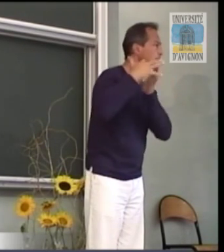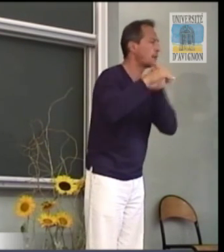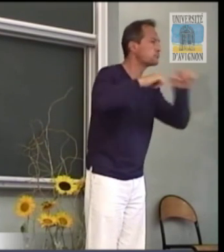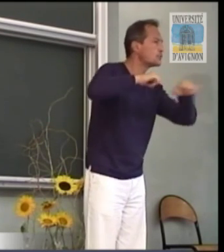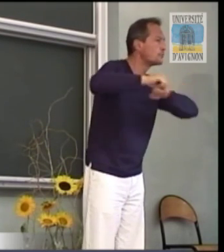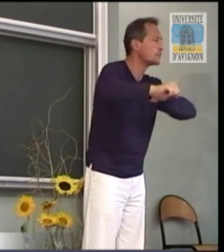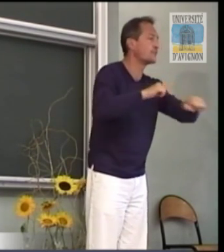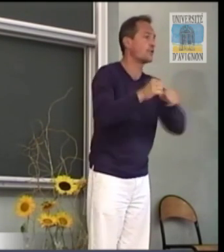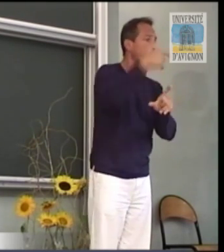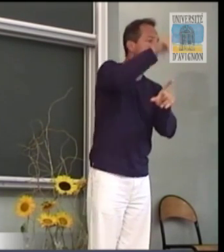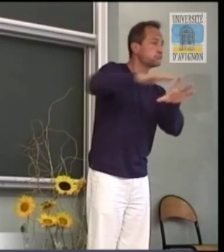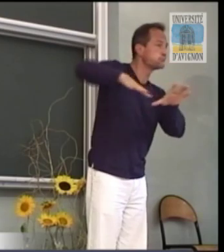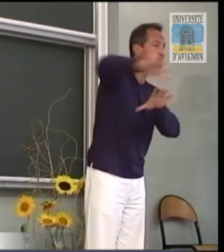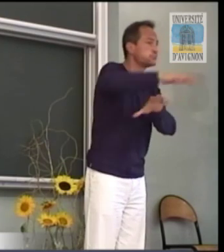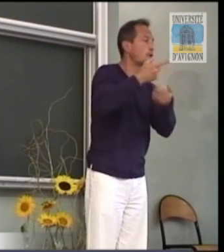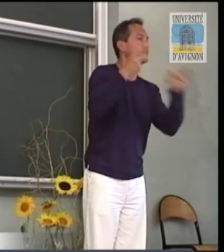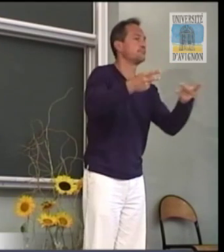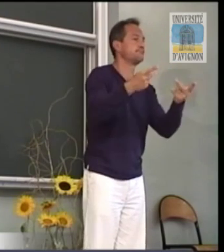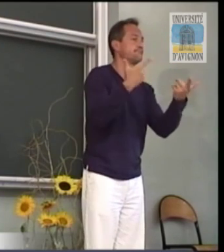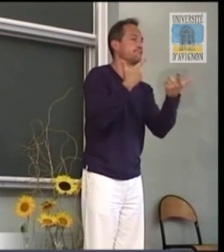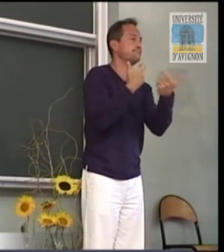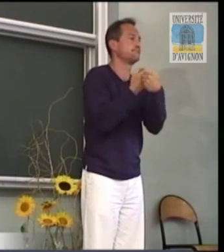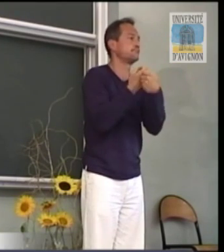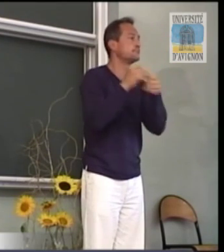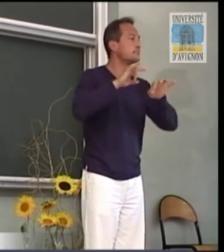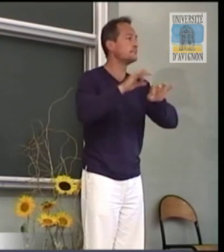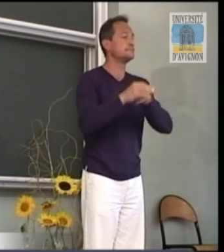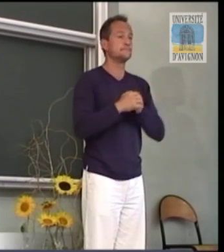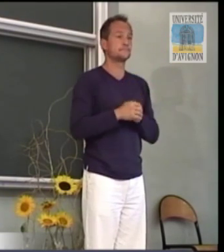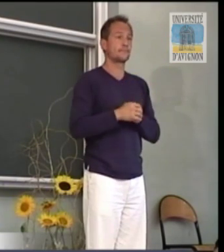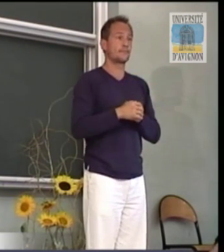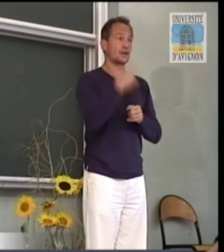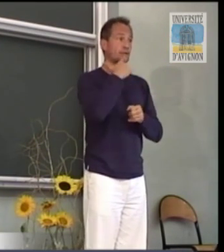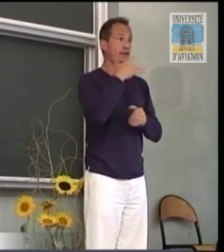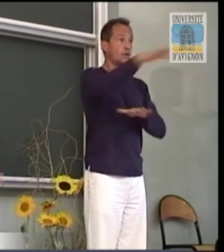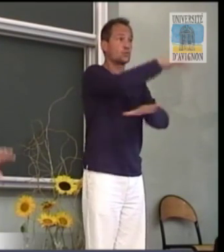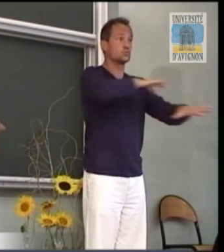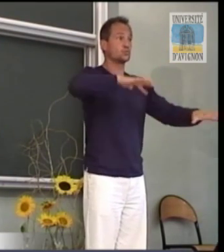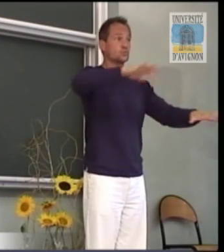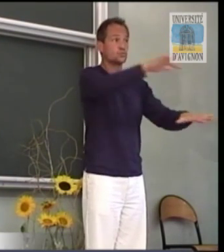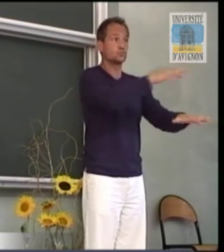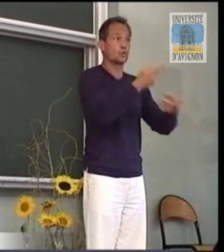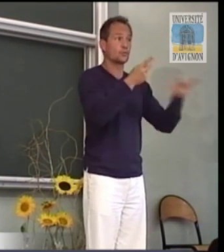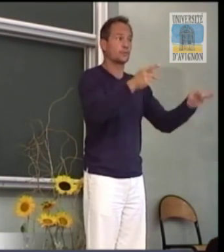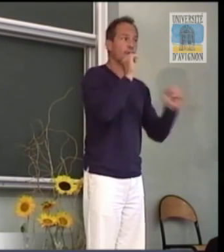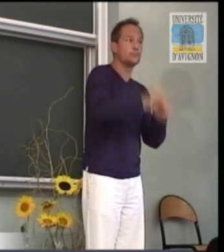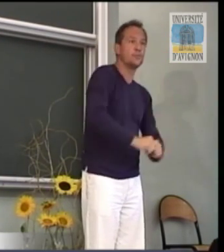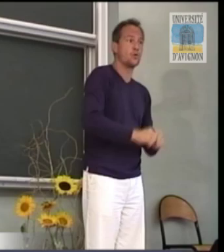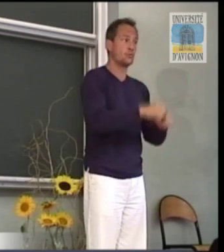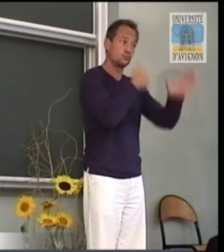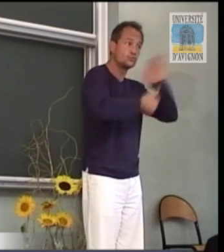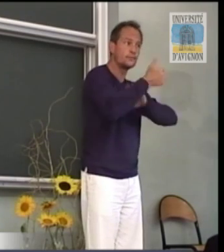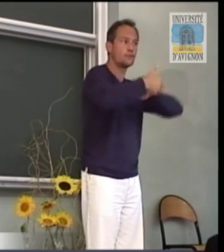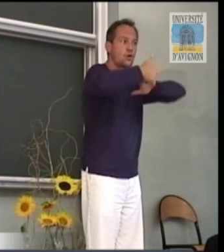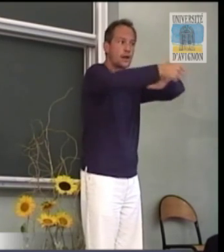est destinataire de ce changement. Donc ça veut dire aussi que ce public, ce grand public, peut se faire le relais, diffuser